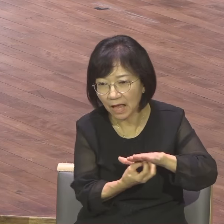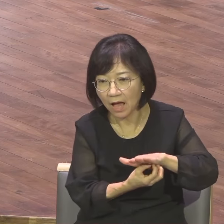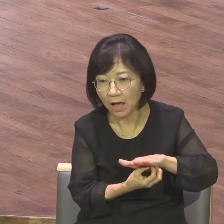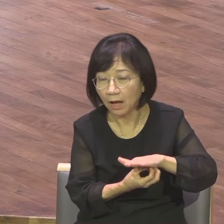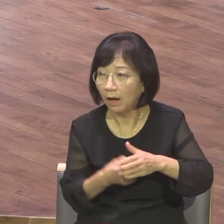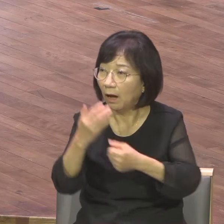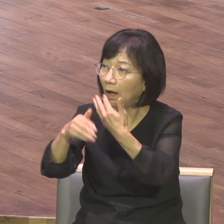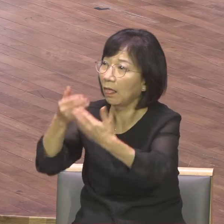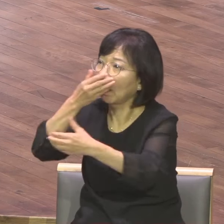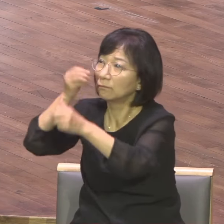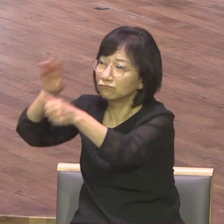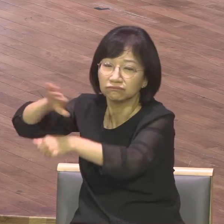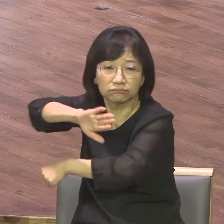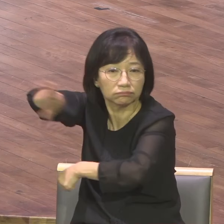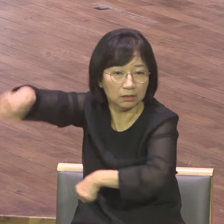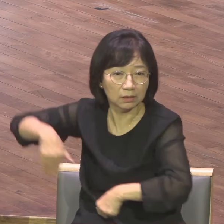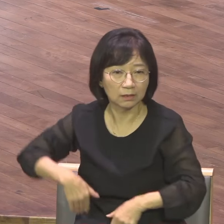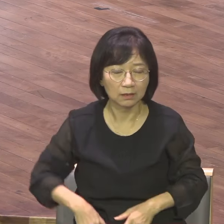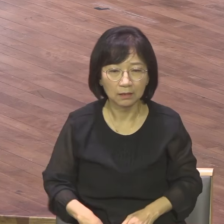전형적인 모습이지요.